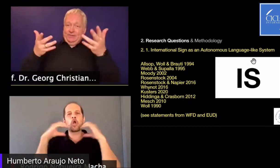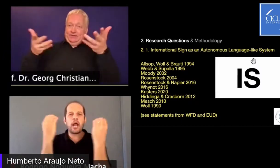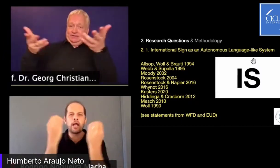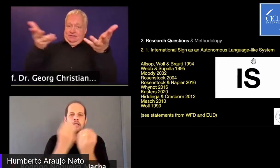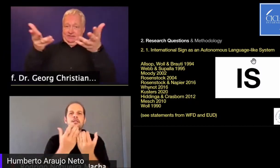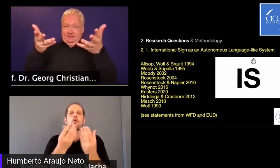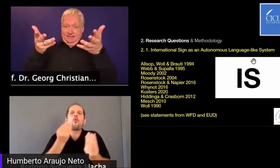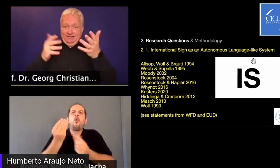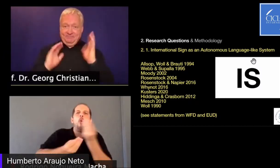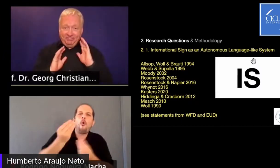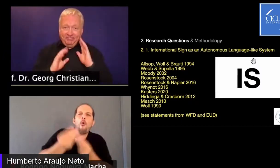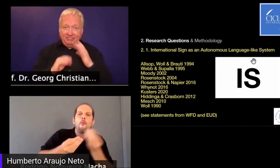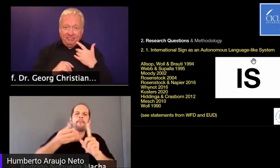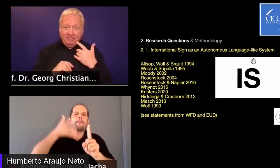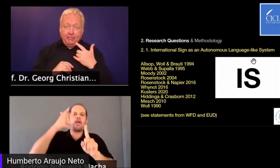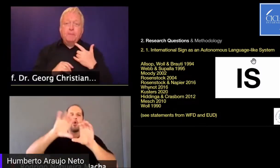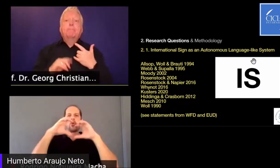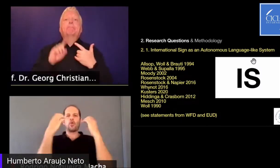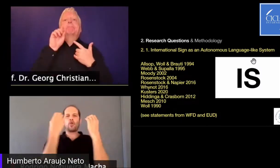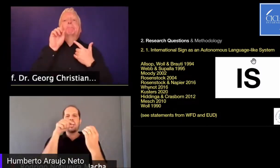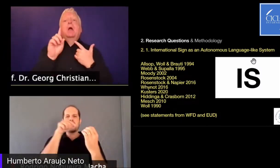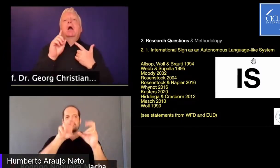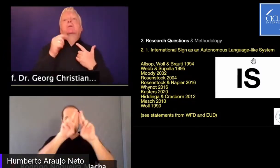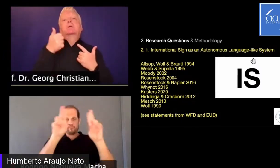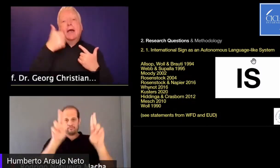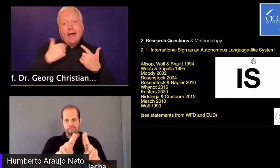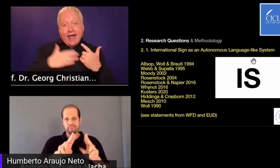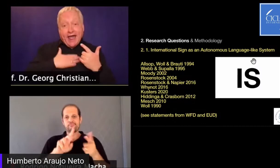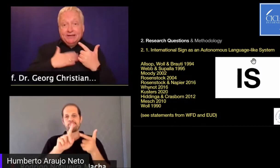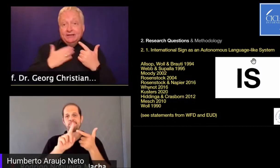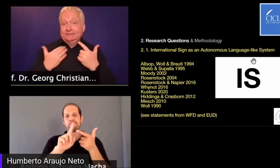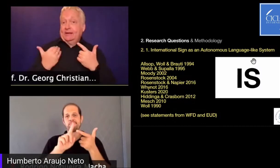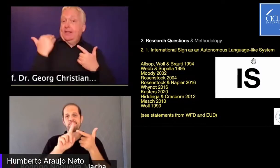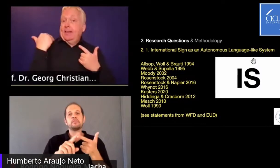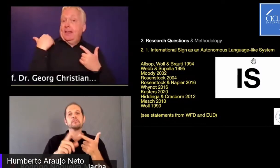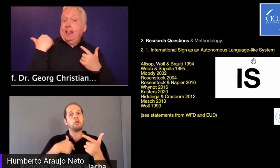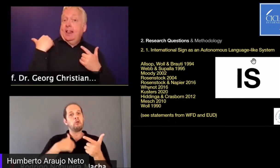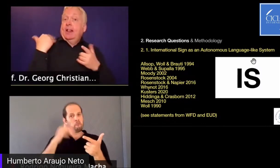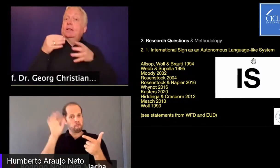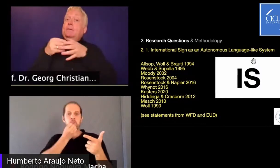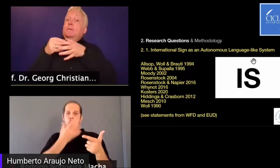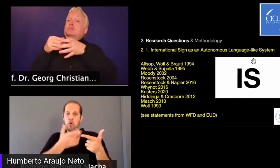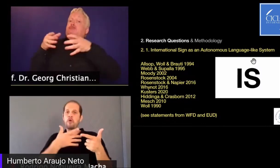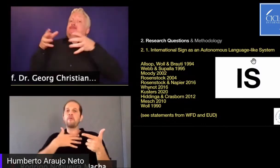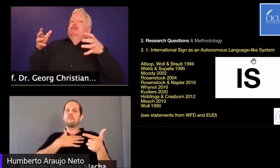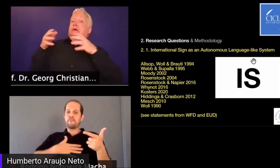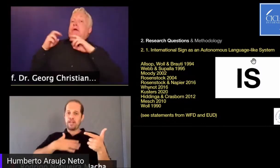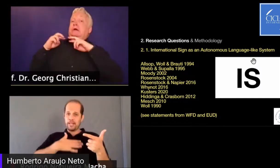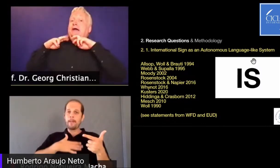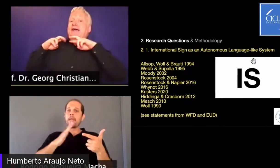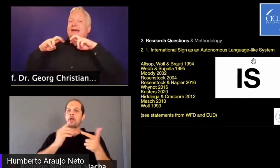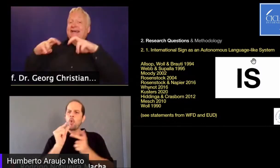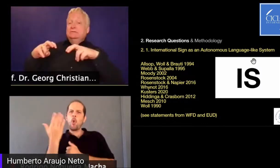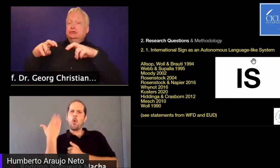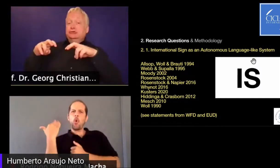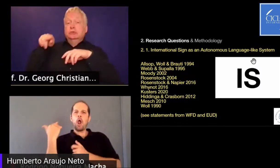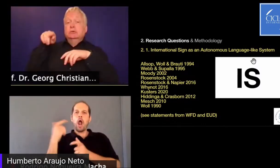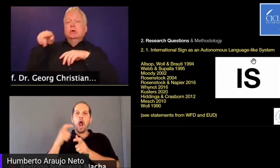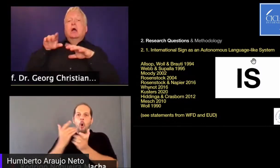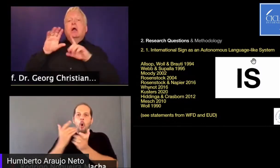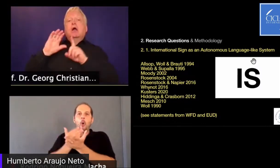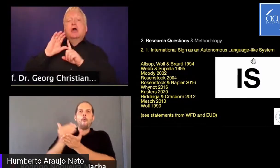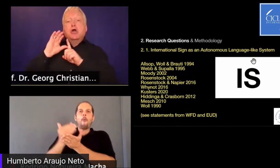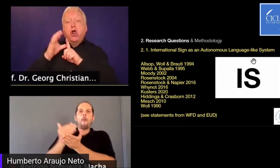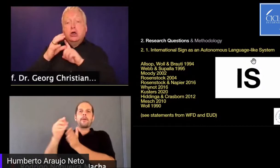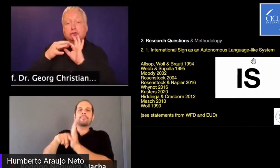porque essa língua de sinais internacional, ela aparece principalmente em situações acadêmicas, em congressos, em